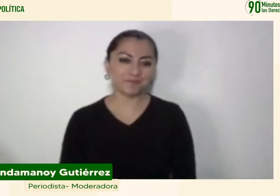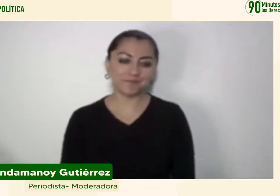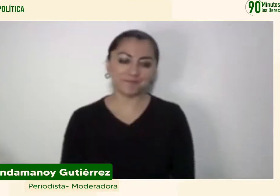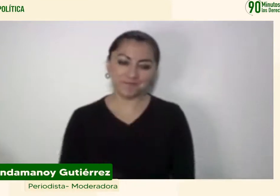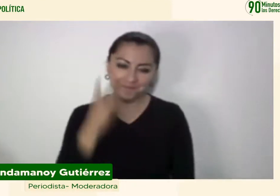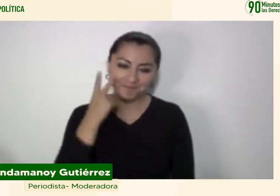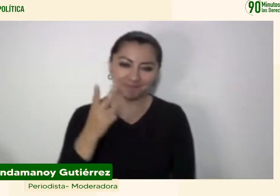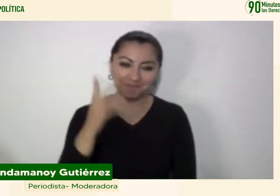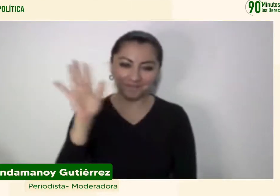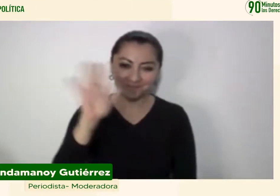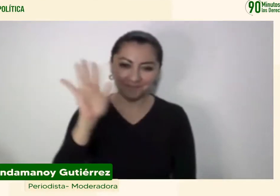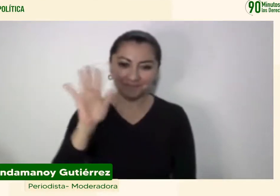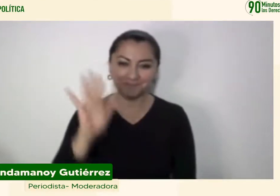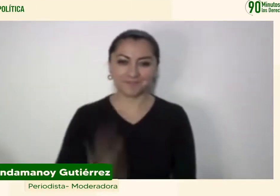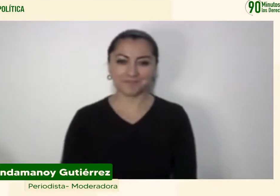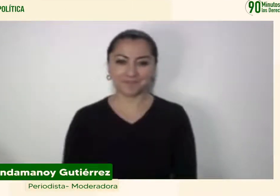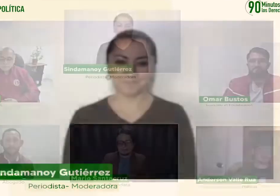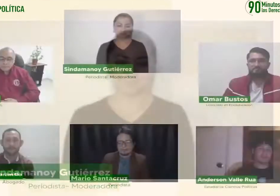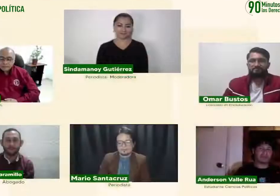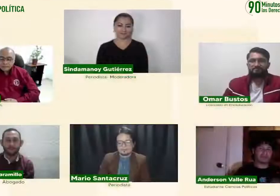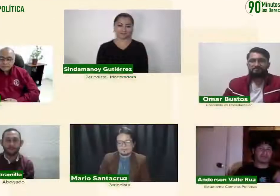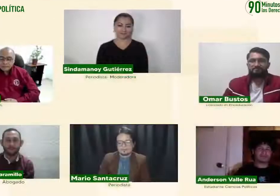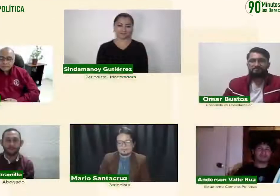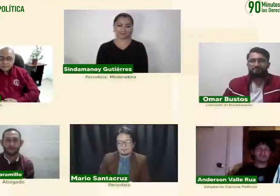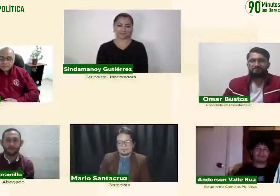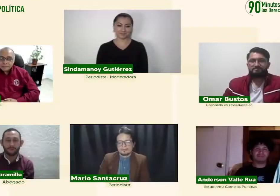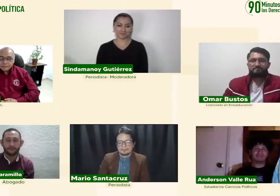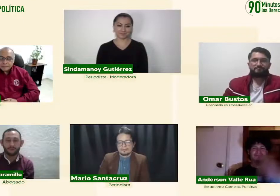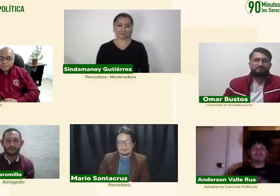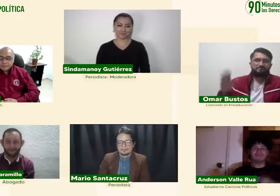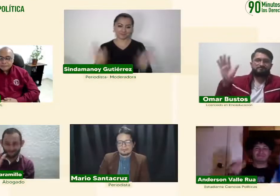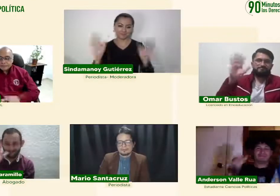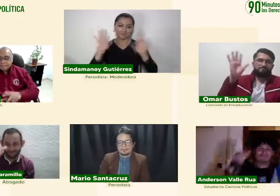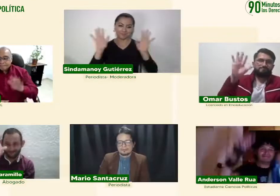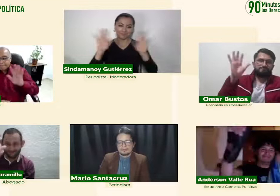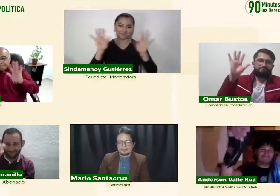y la participación política muchas gracias nos vemos hasta luego